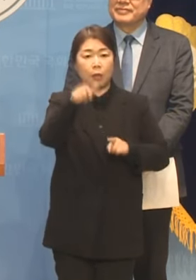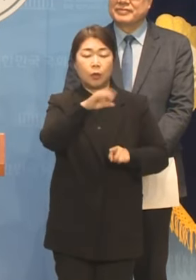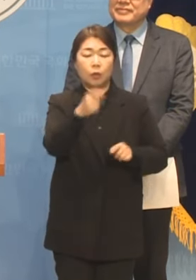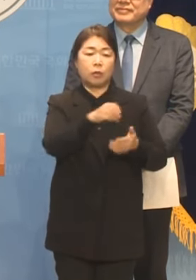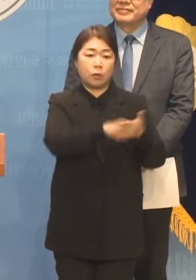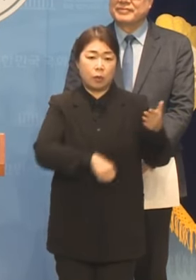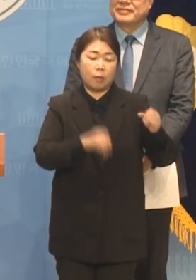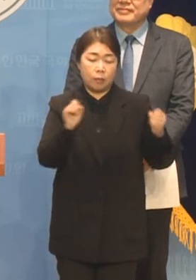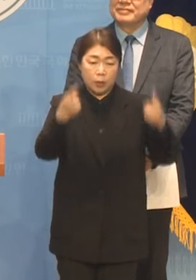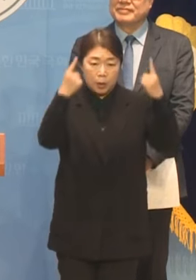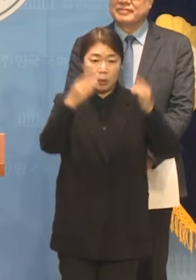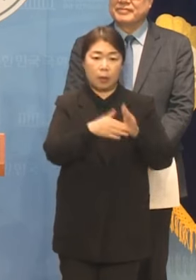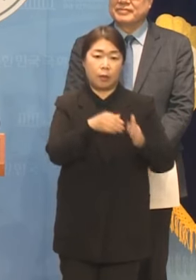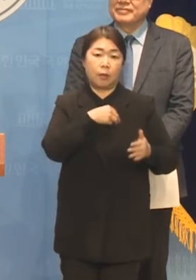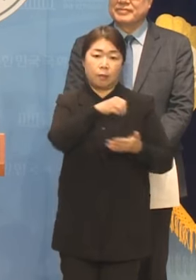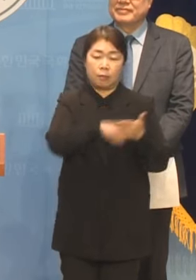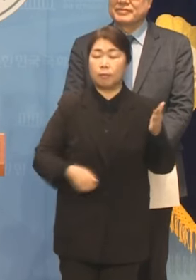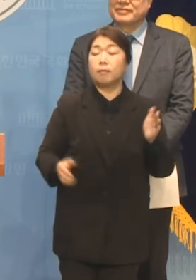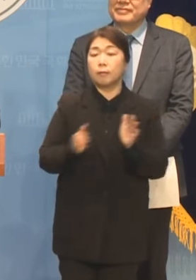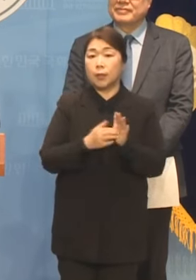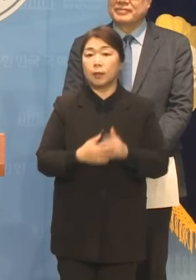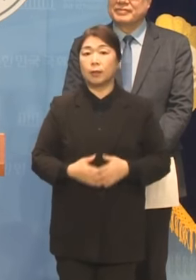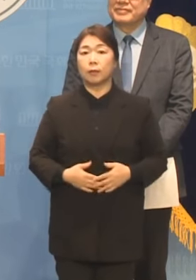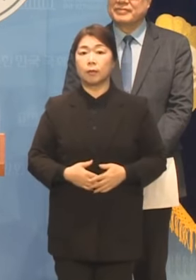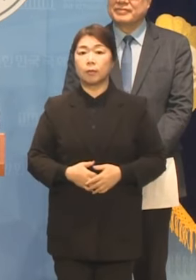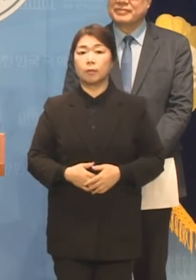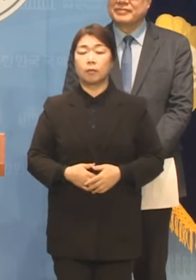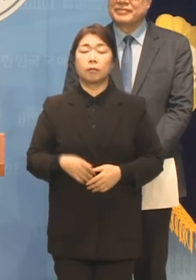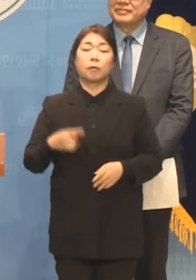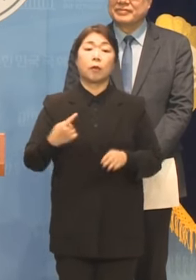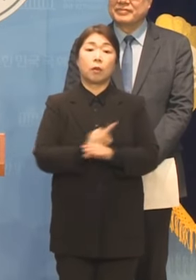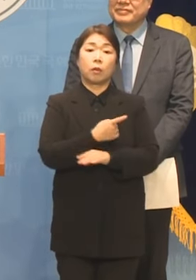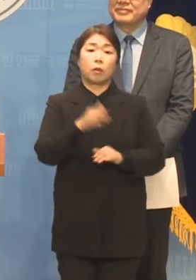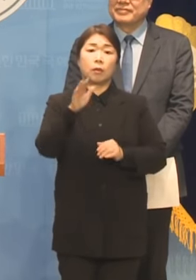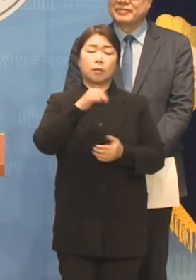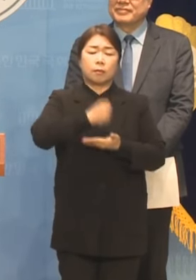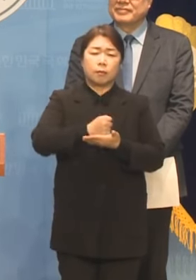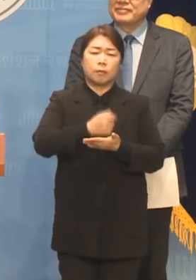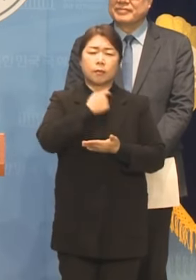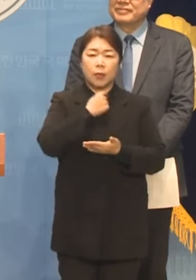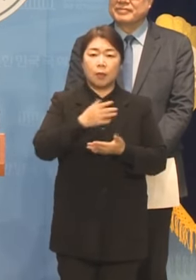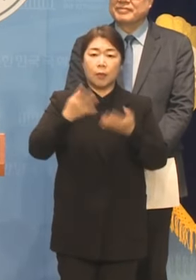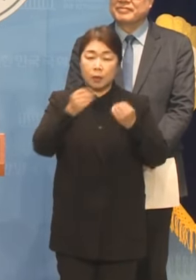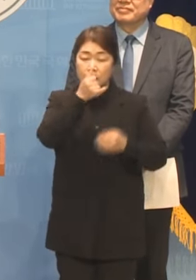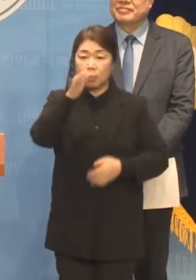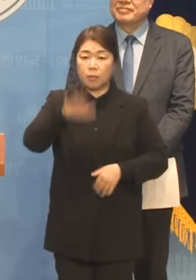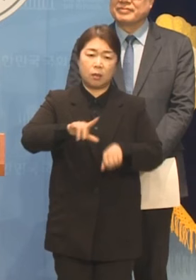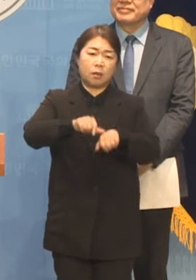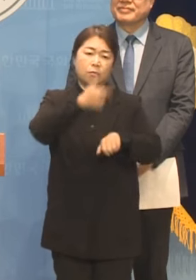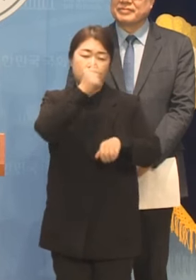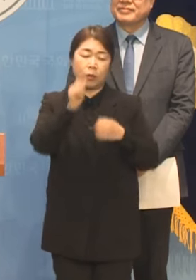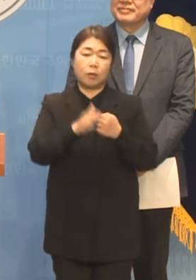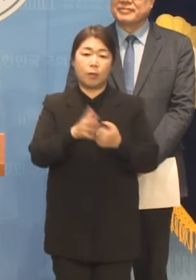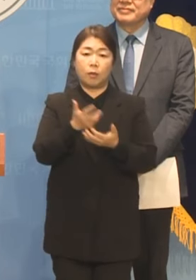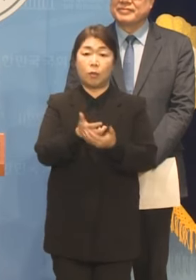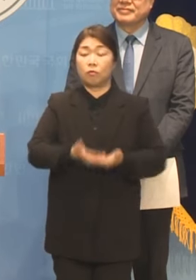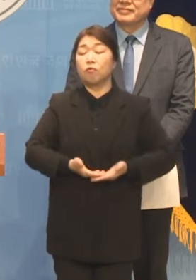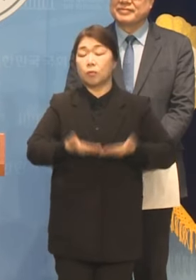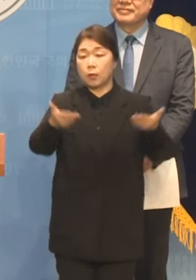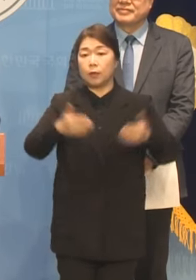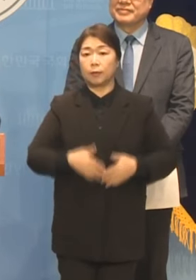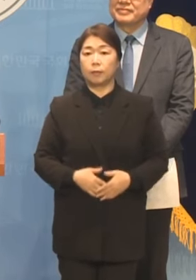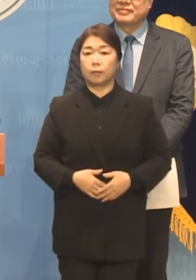맞춰서 동반 탈당을 하였습니다 뭐 그 외에도 드리고 싶은 말씀은 있지만 문서로 대신하고